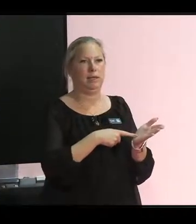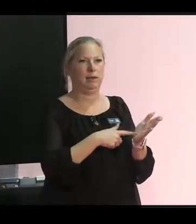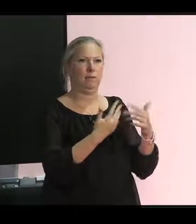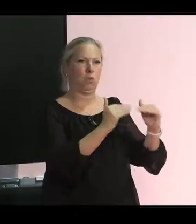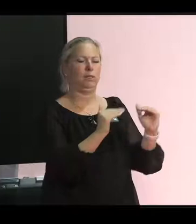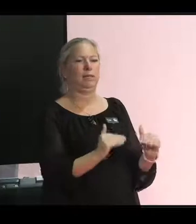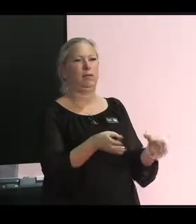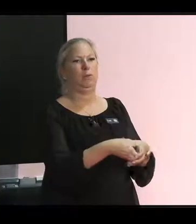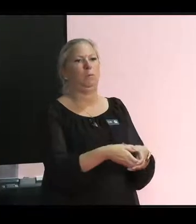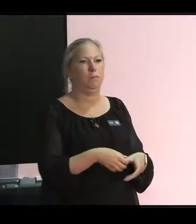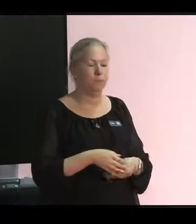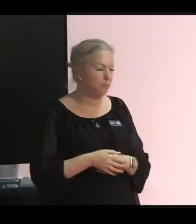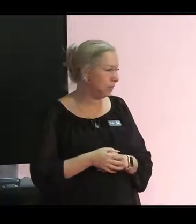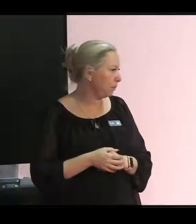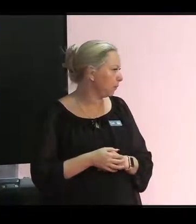funktionsnedsättning.